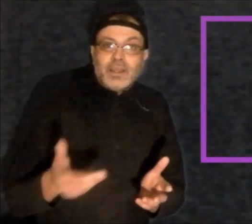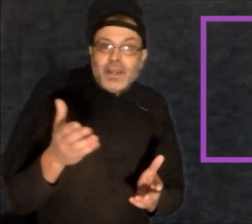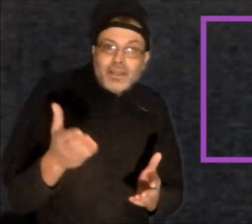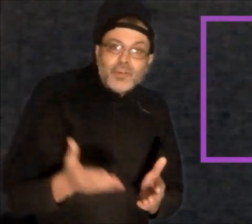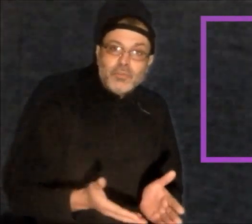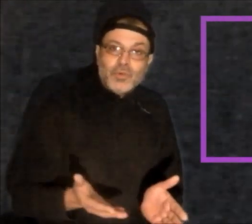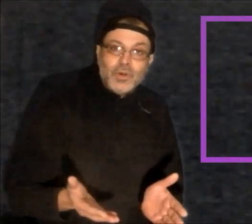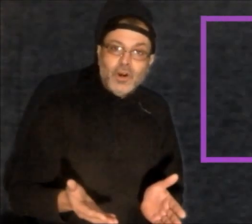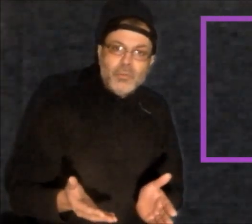فكان يشرب